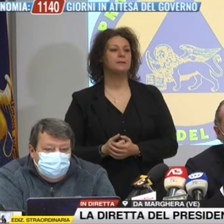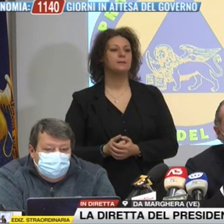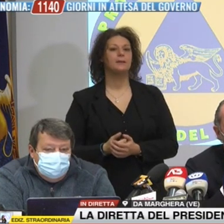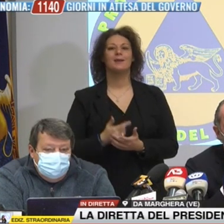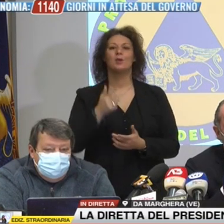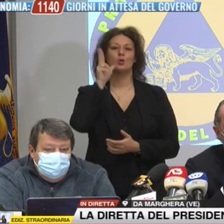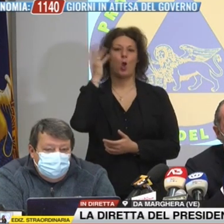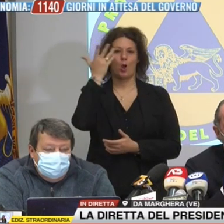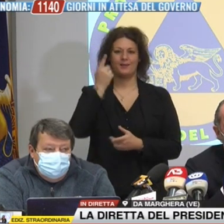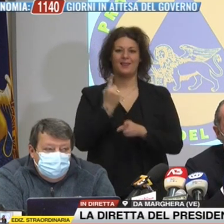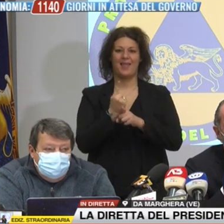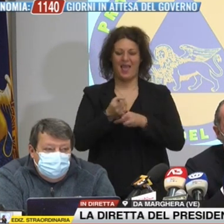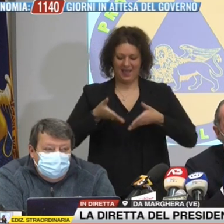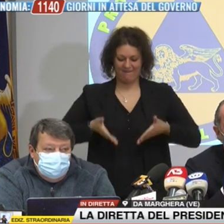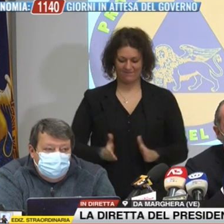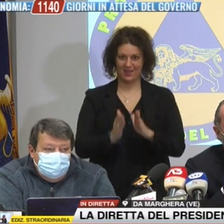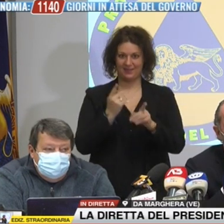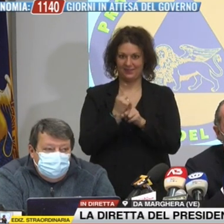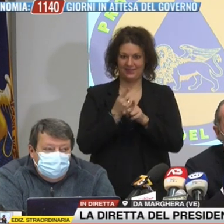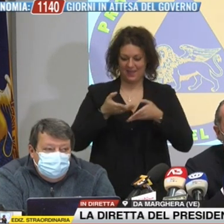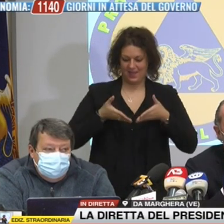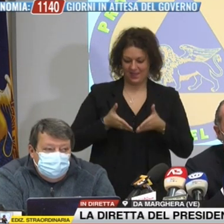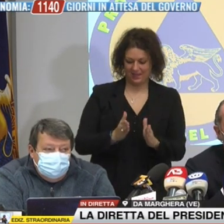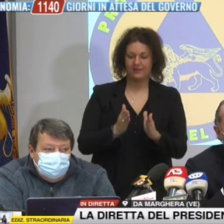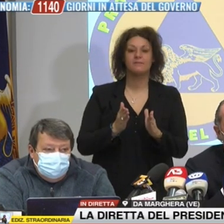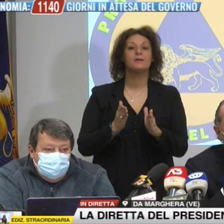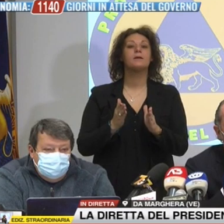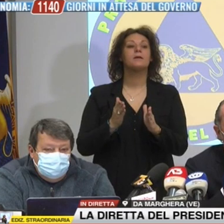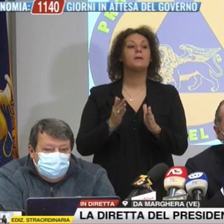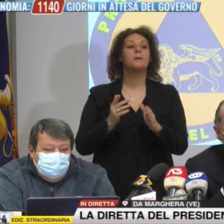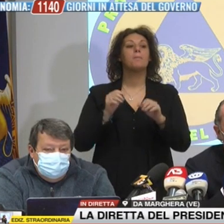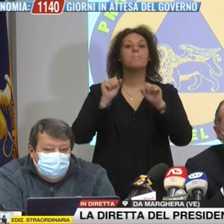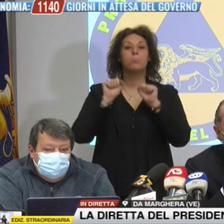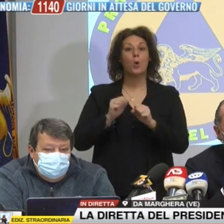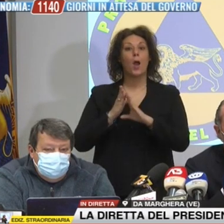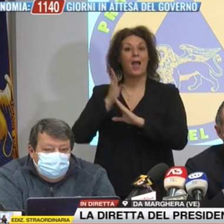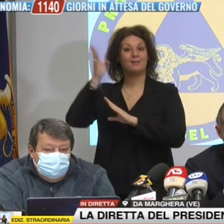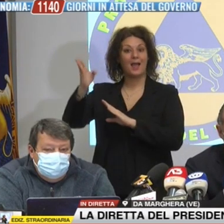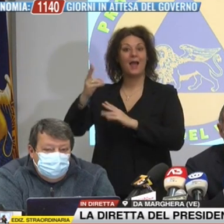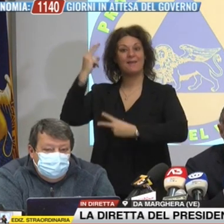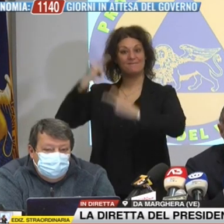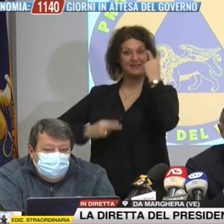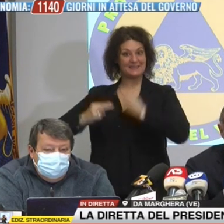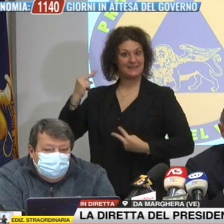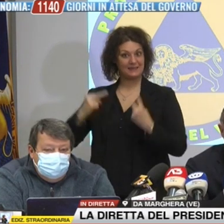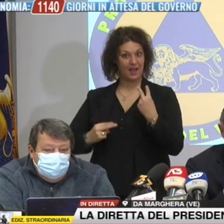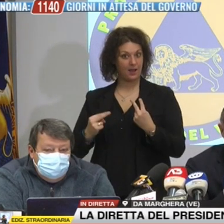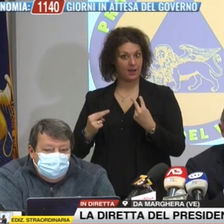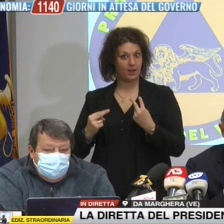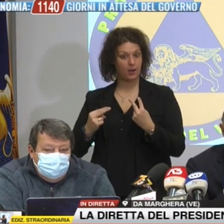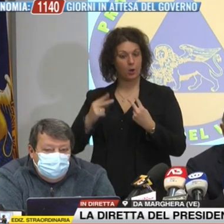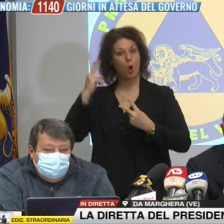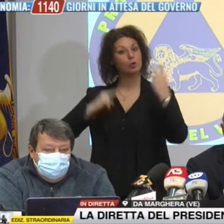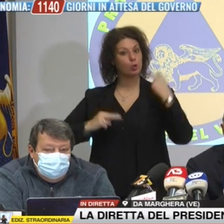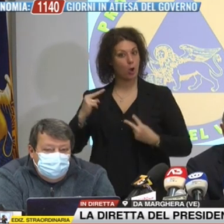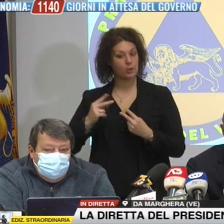di partorire può essere... può farsi seguire dal suo medico e quindi fare il vigile di controllo o no? Ma perché probabilmente sta dicendo